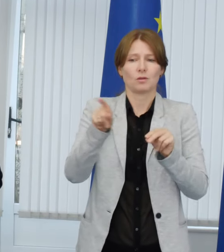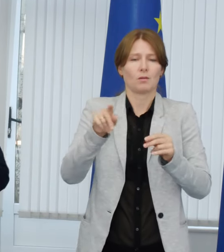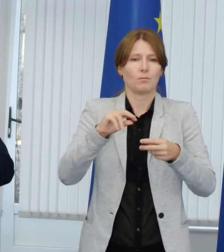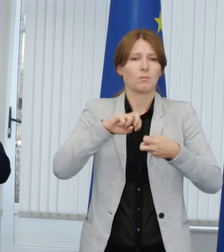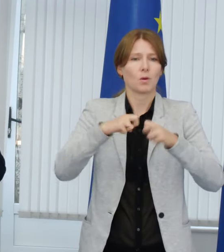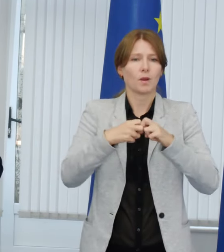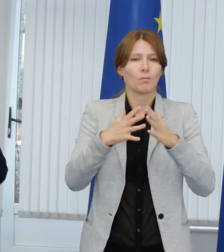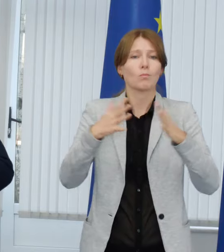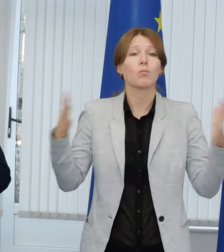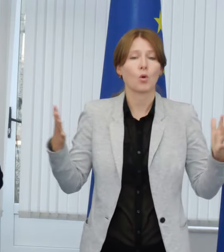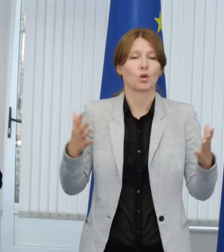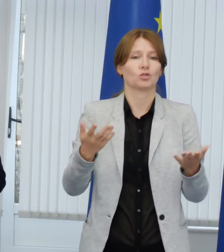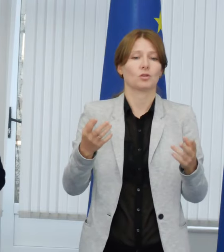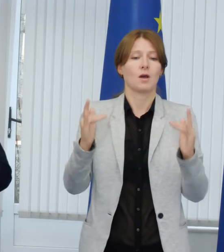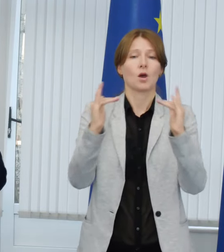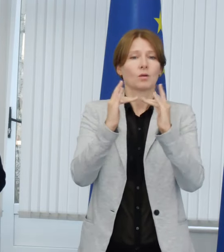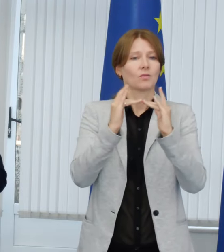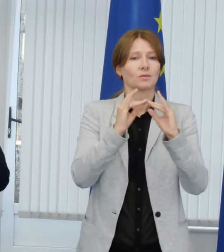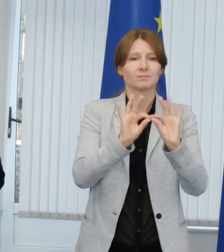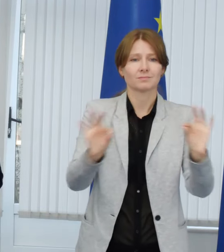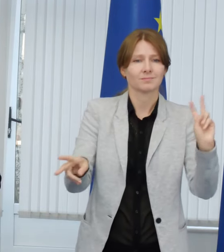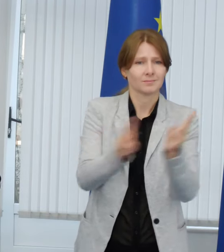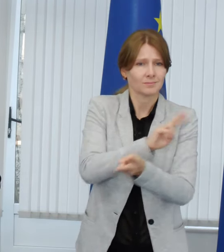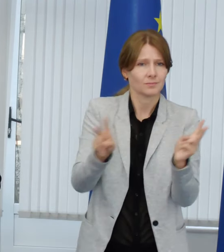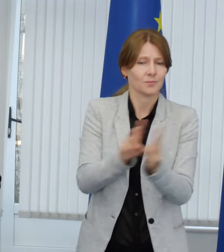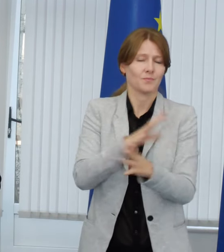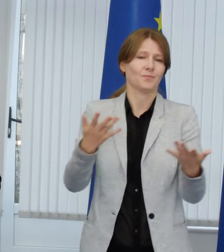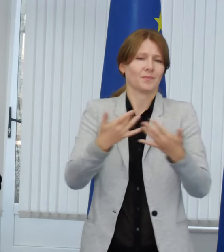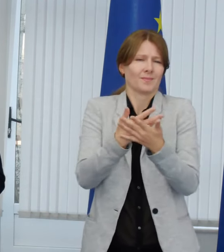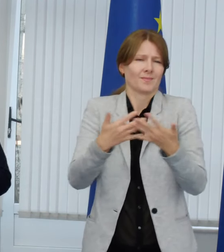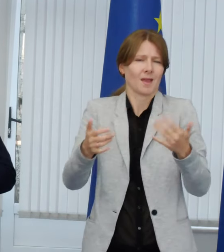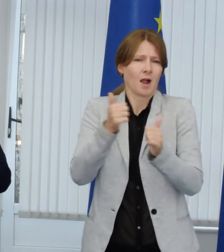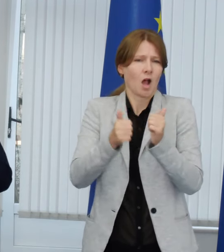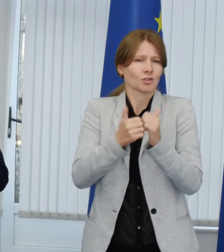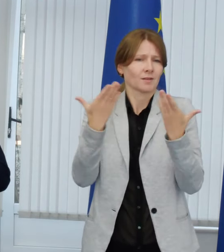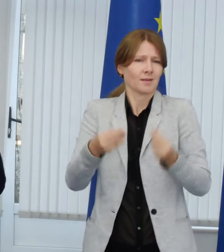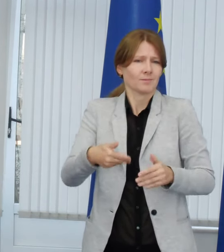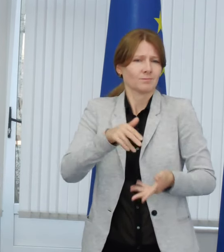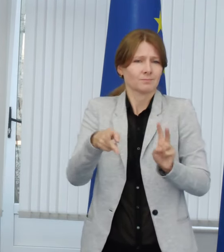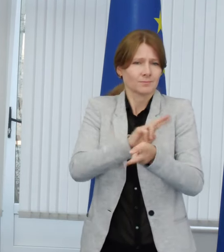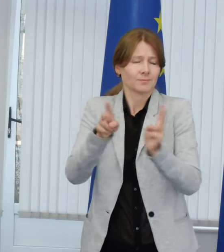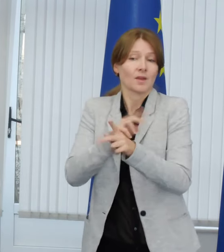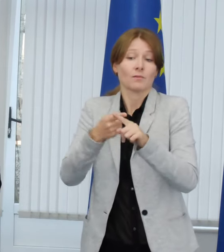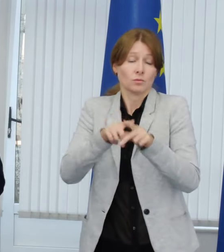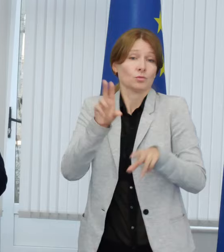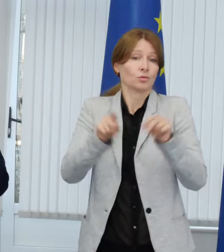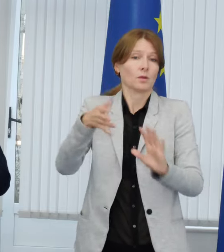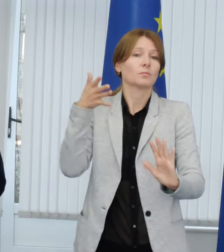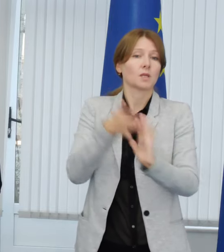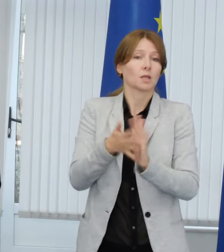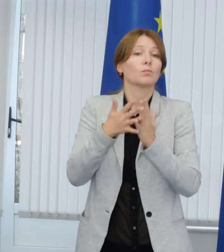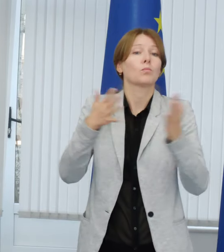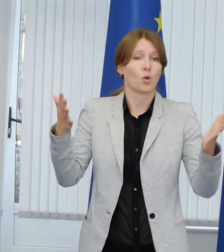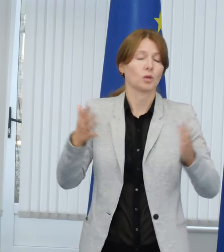pat, hainele personale se schimbă zilnic de mai multe ori. Și atunci trebuie să avem această capacitate. Sunt